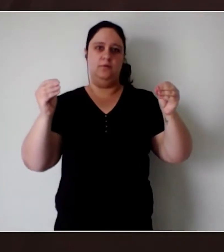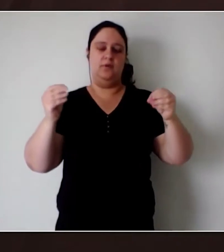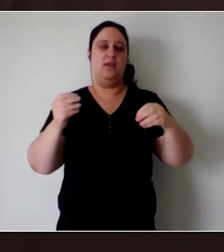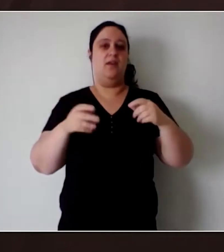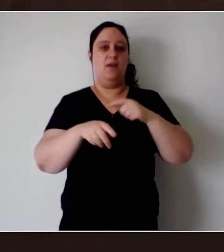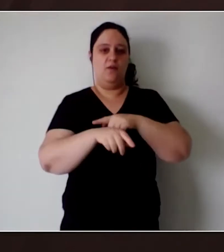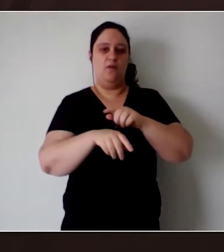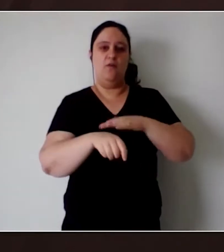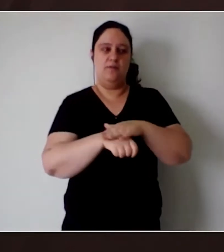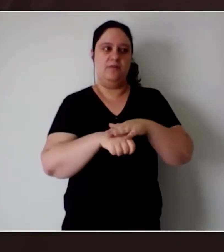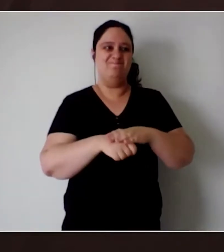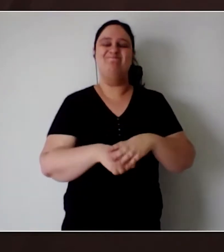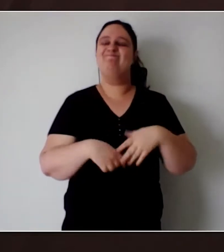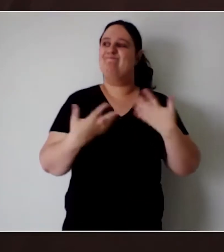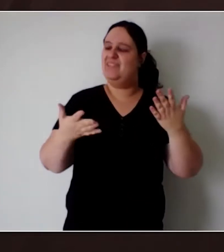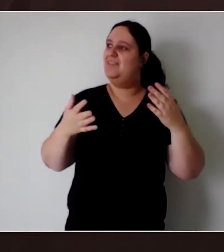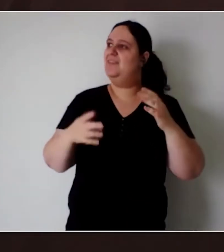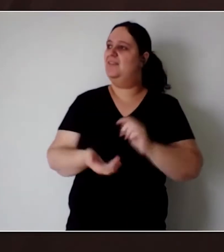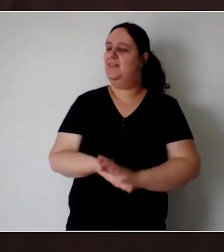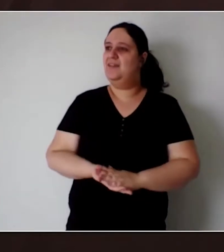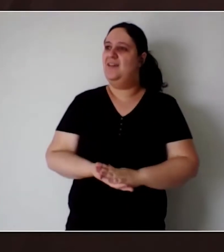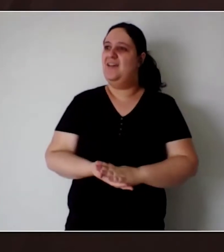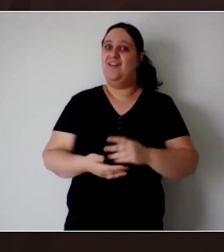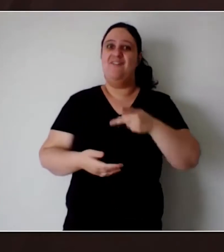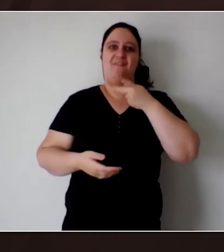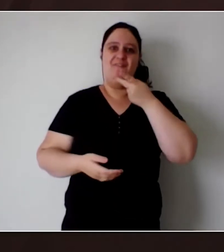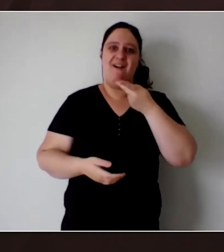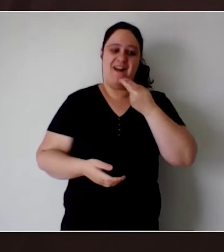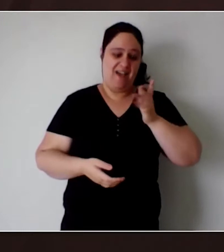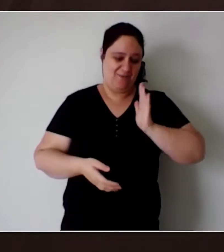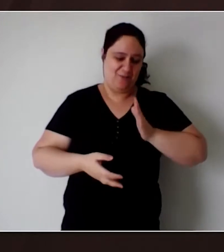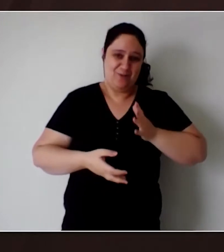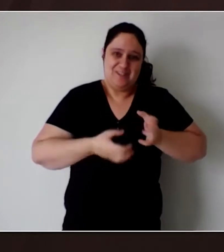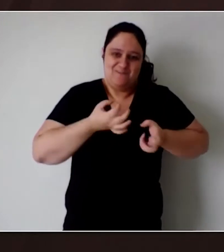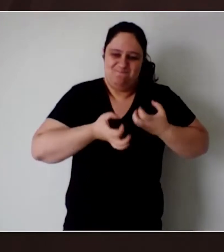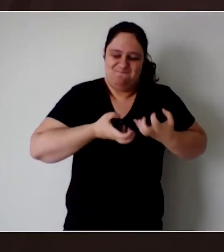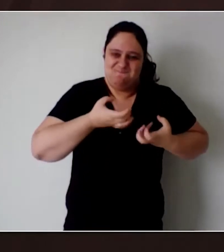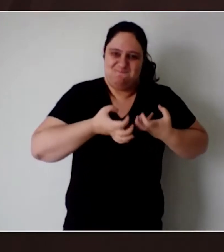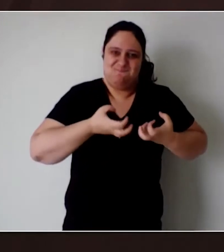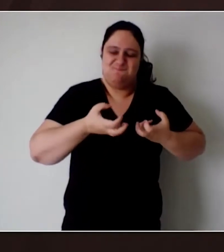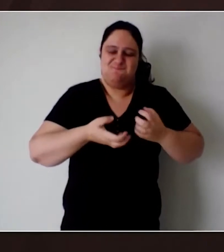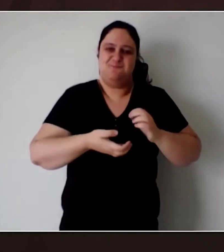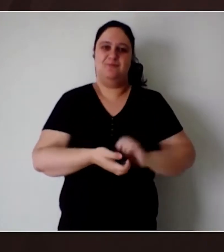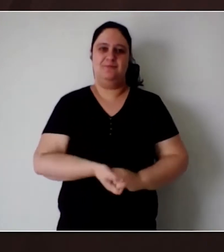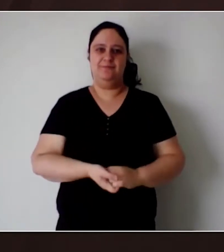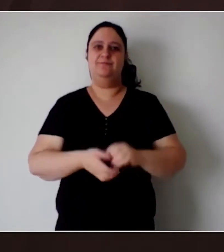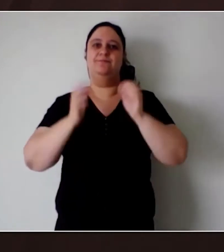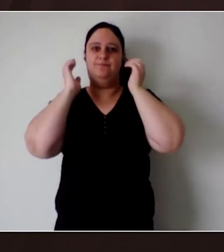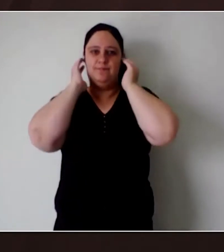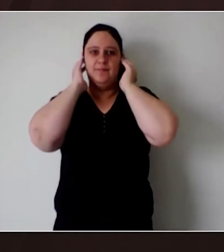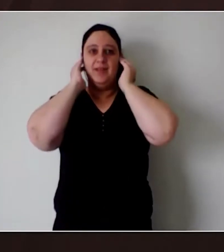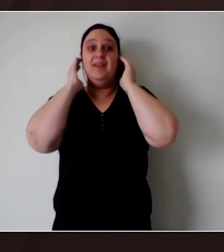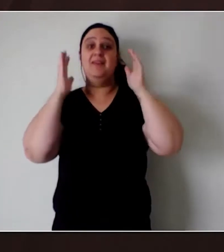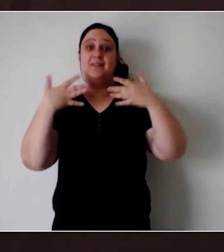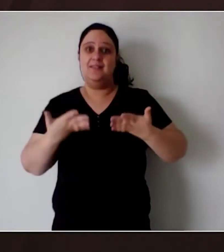palavra, ardia o nosso coração. Irmãos, a palavra de Deus arde.